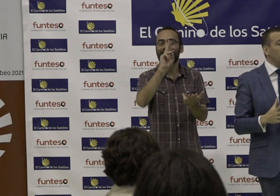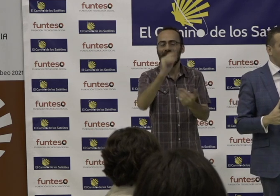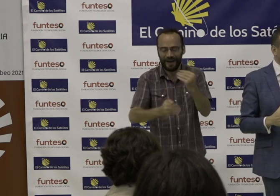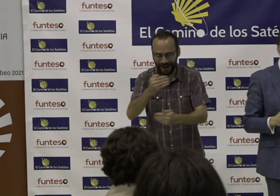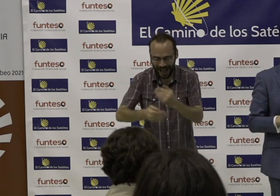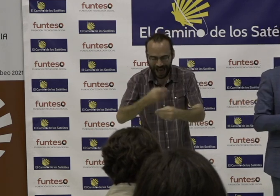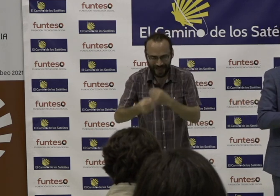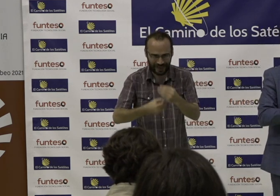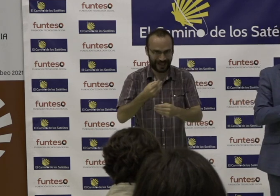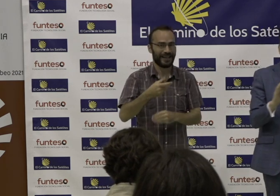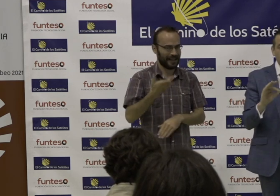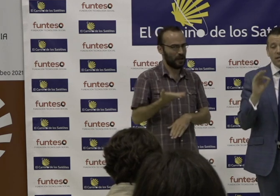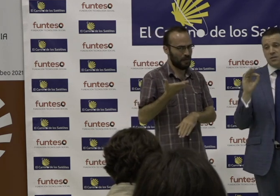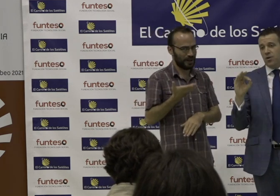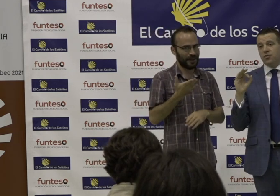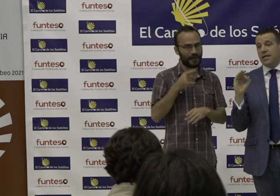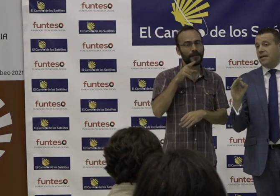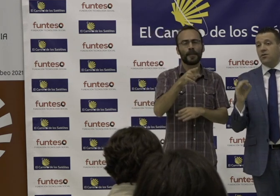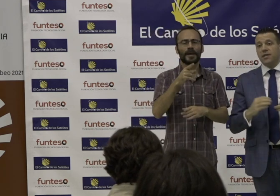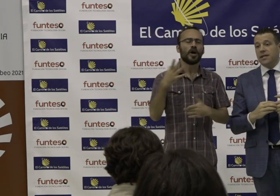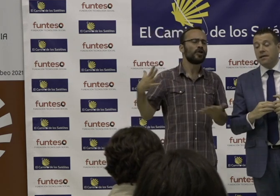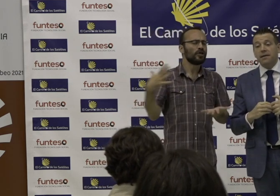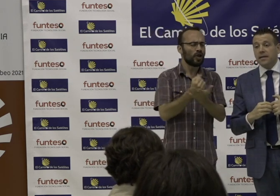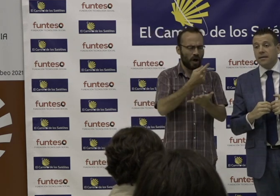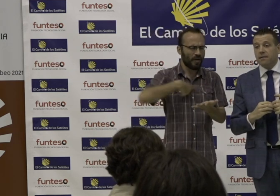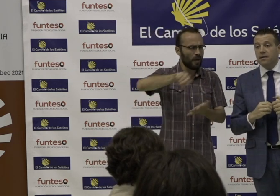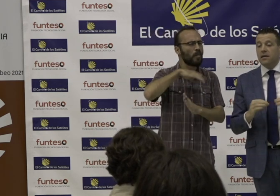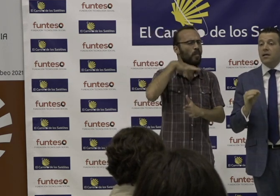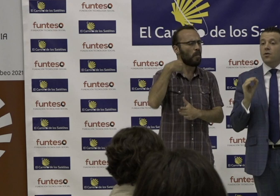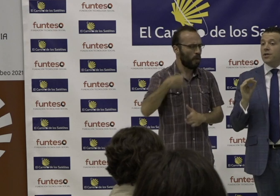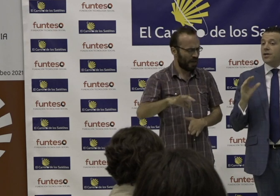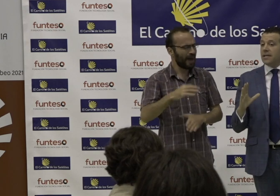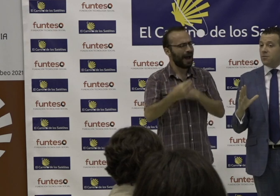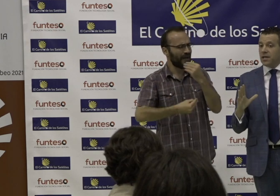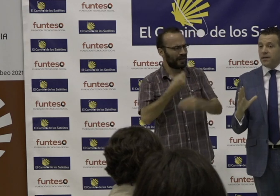marcamos un cronograma, todas las acciones las podemos llegar a conseguir y hacer realidad.